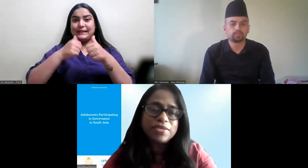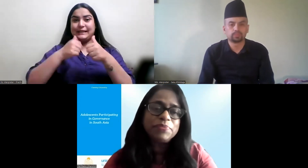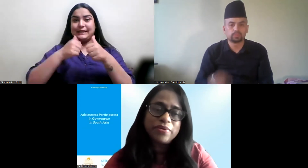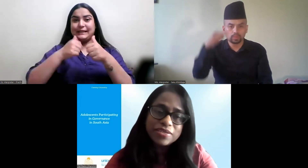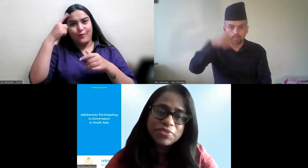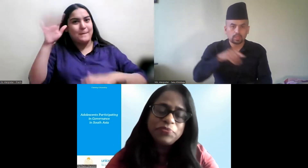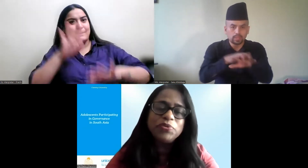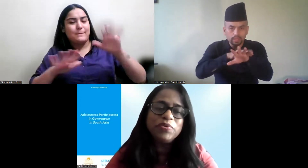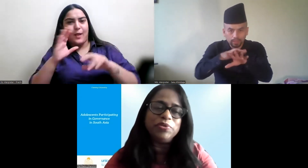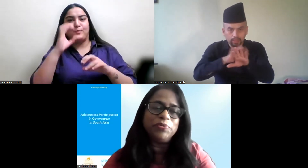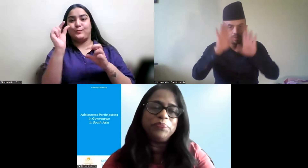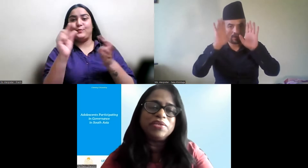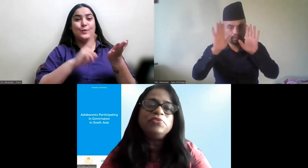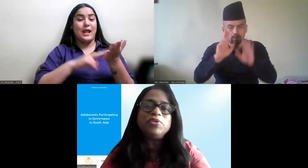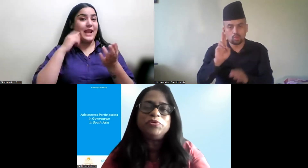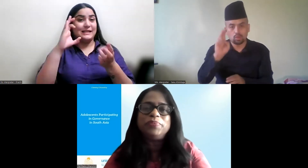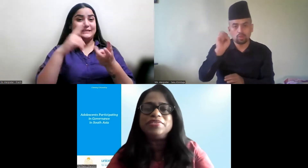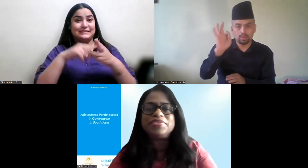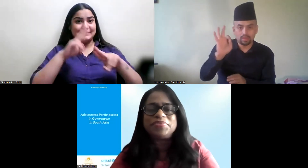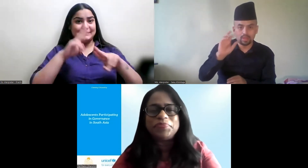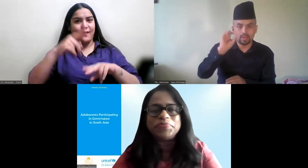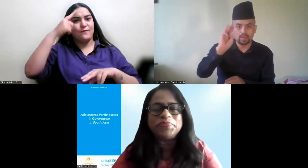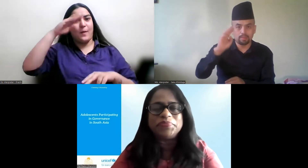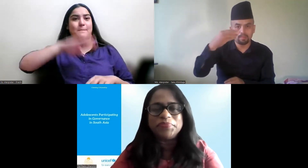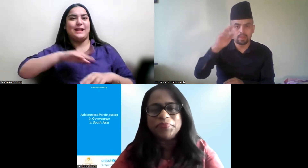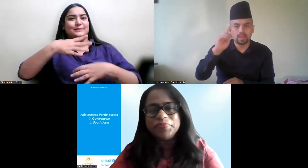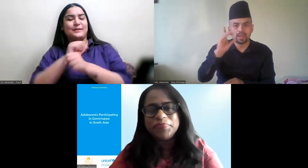UNICEF Maharashtra for the video. The video, please.